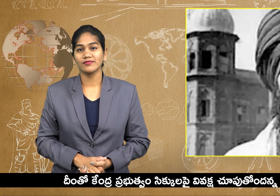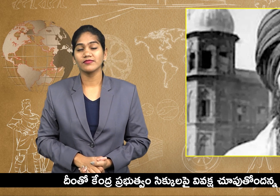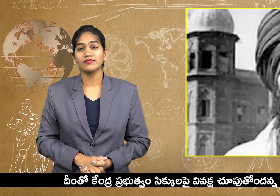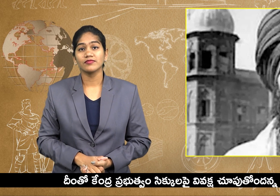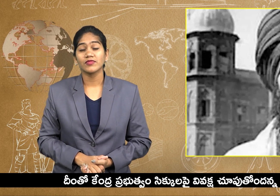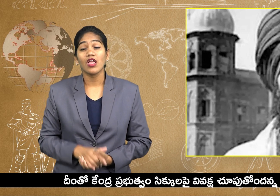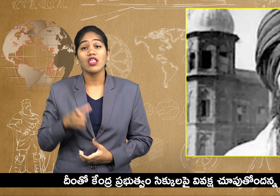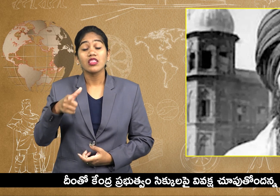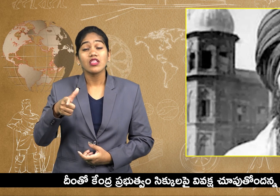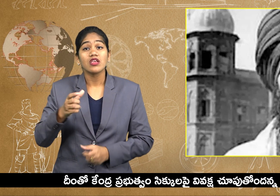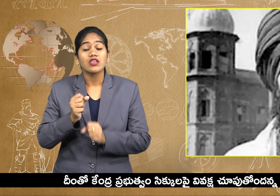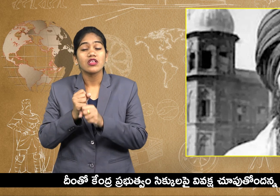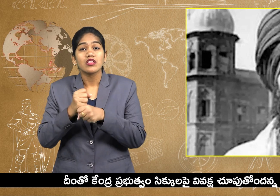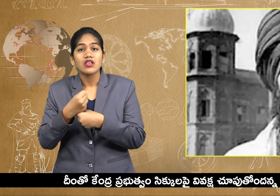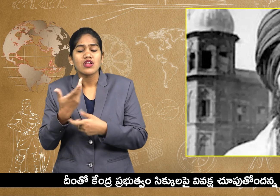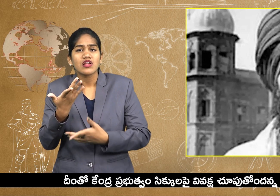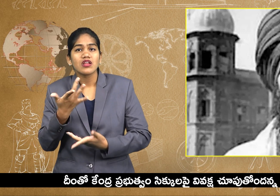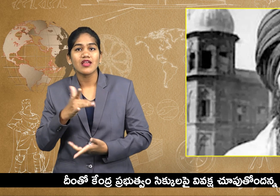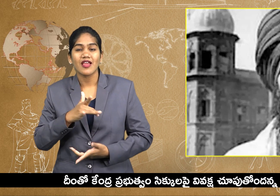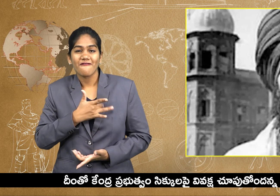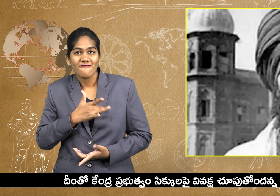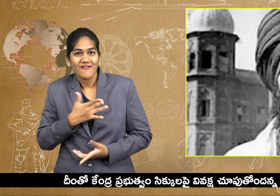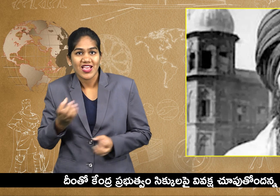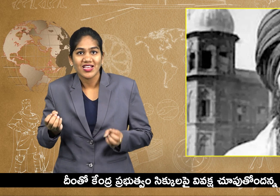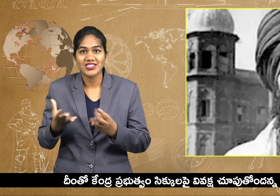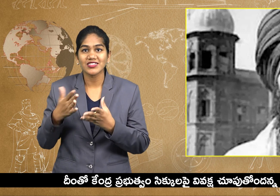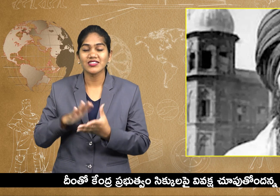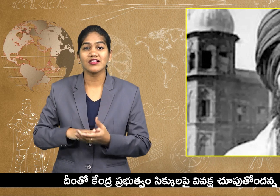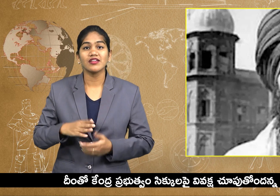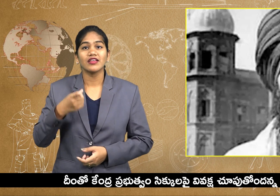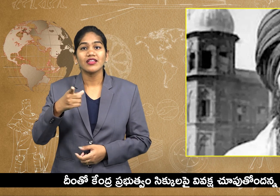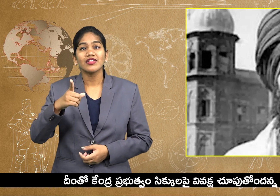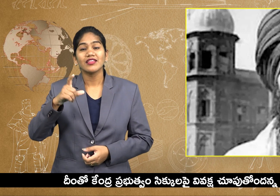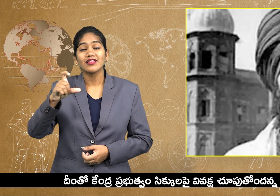దీంతో కేంద్ర ప్రభుత్వం సిక్కులపై వివక్ష చూపుతుందన్న భావన నెలకొంది.